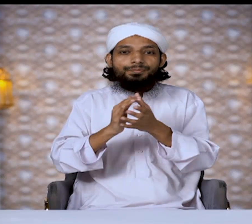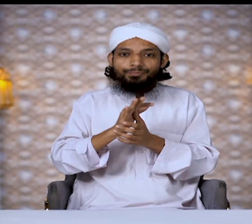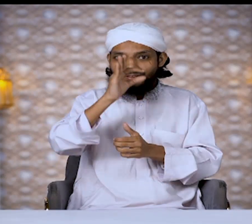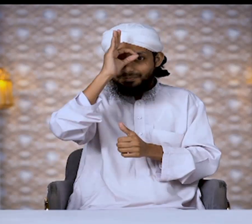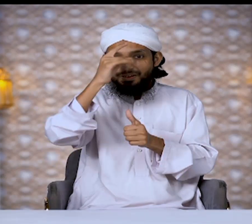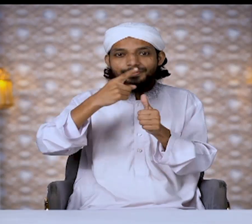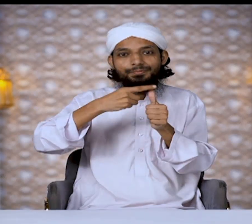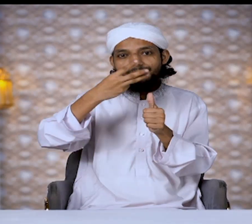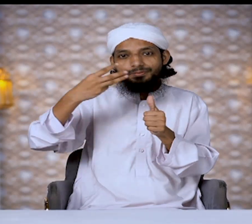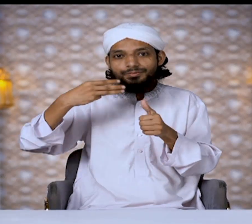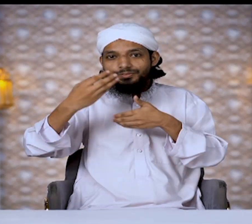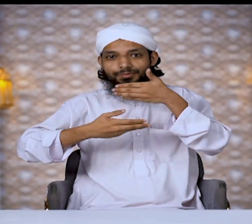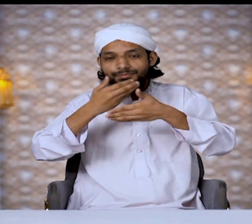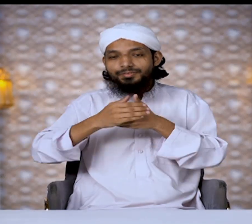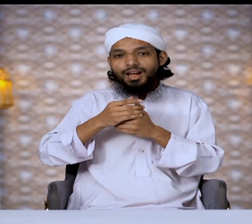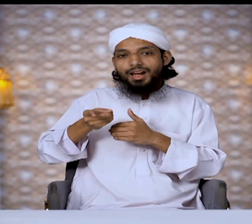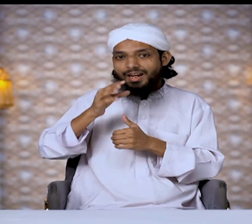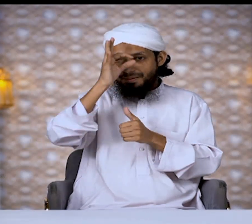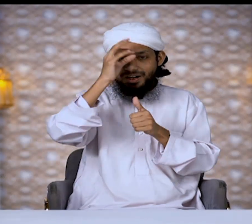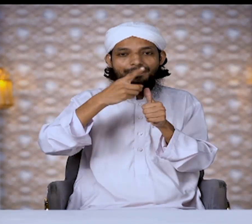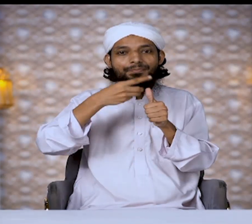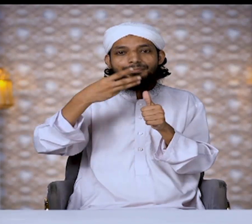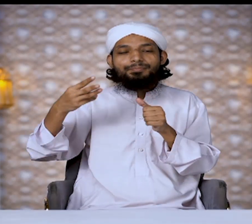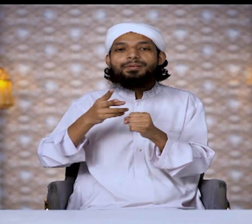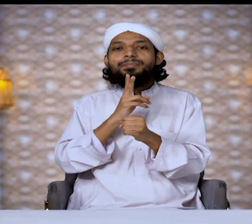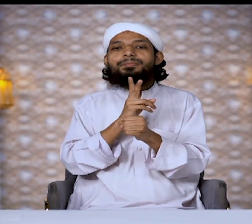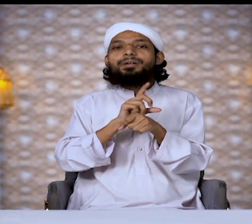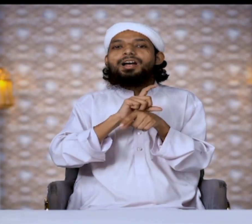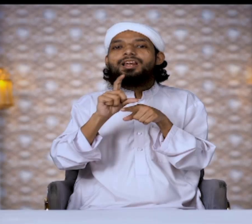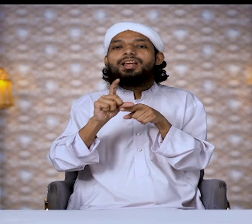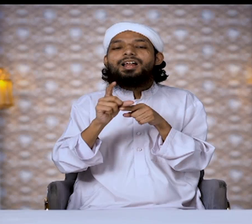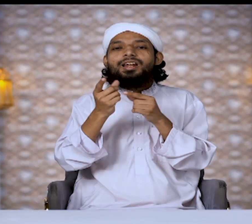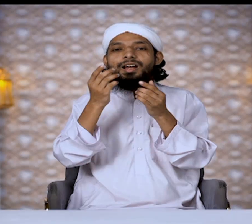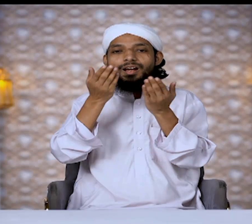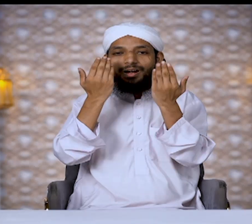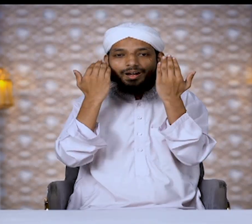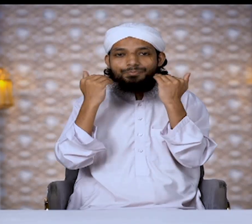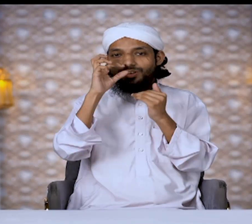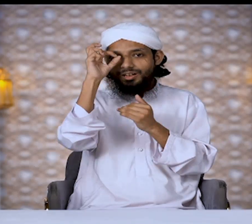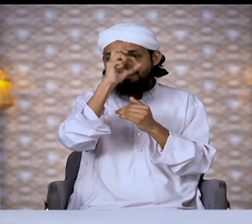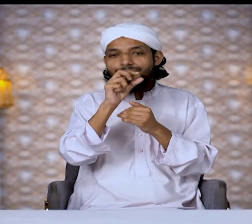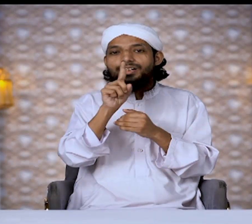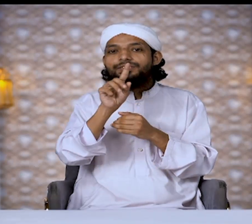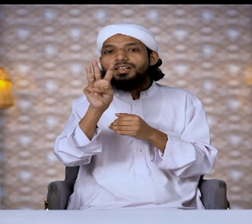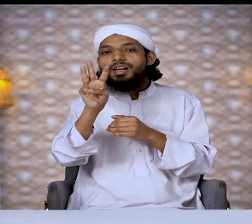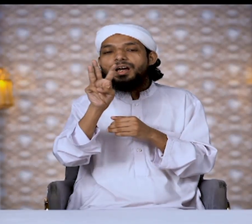اعلیٰ حضرت رحمۃ اللہ علیہ فرماتے ہیں کہ فقیر کا درس یعنی عالم کورس بحمدہ تعالی 13 برس